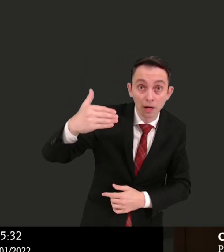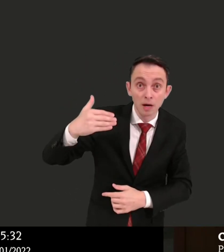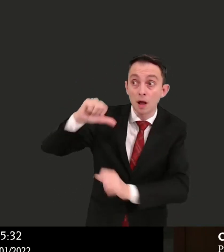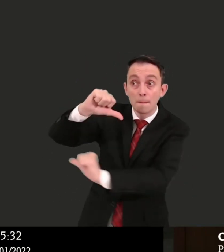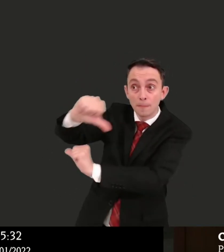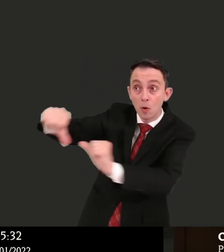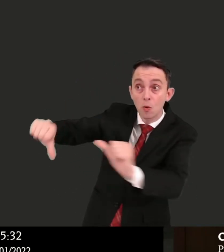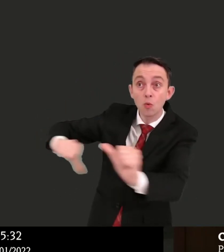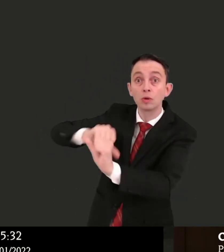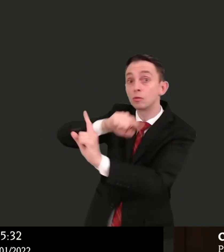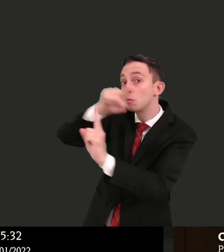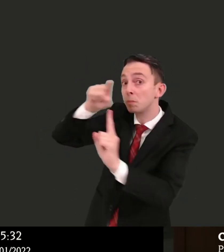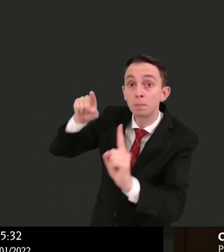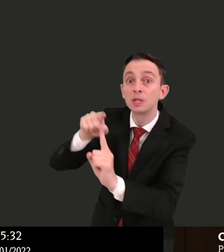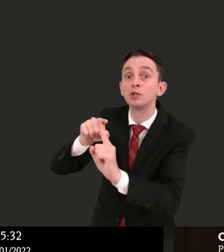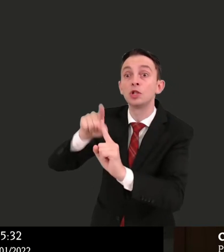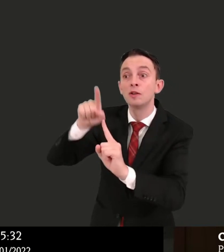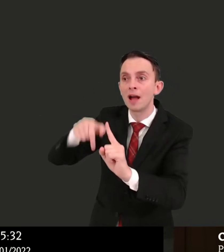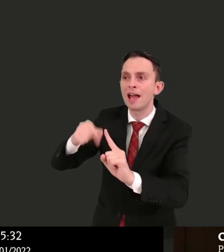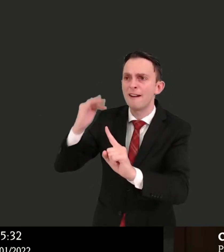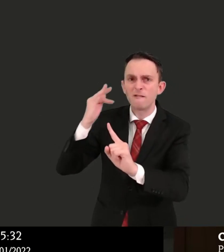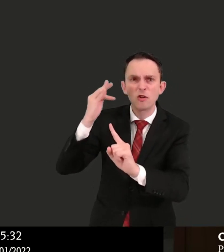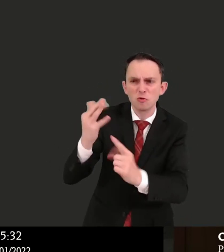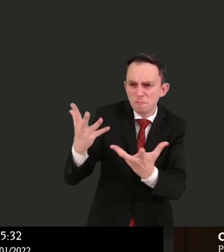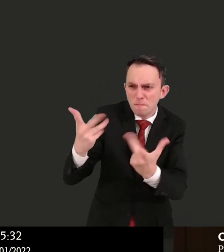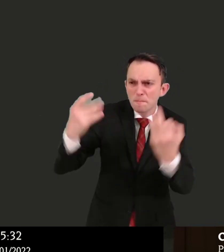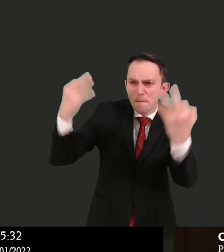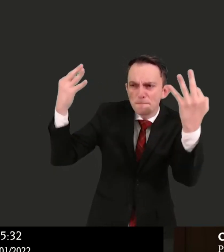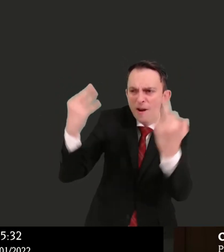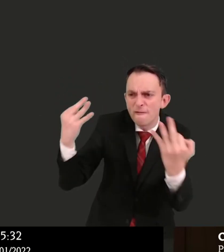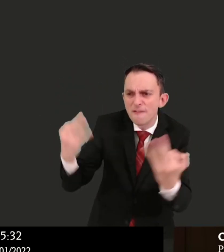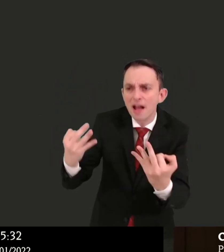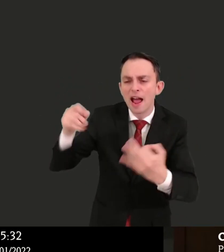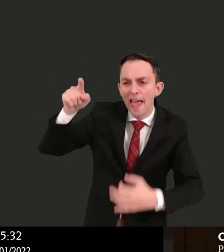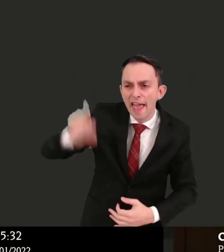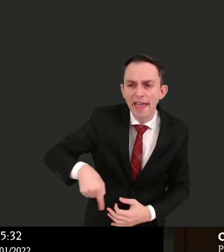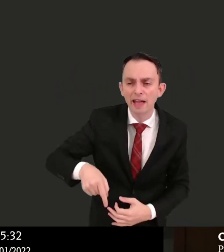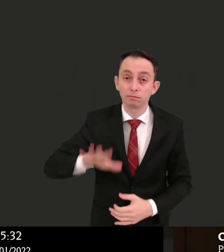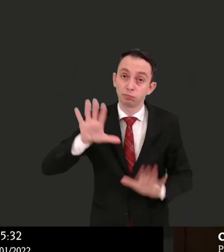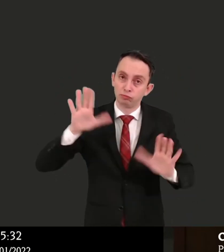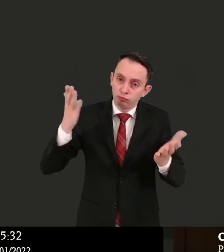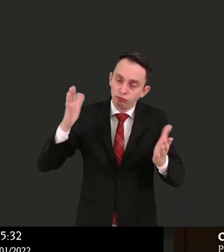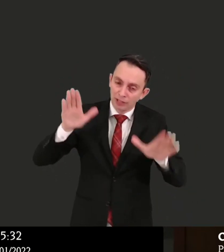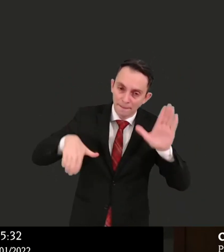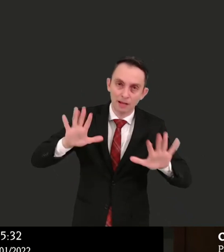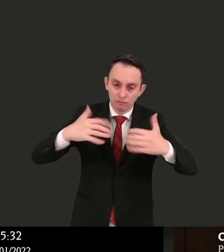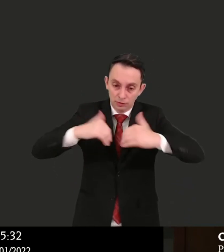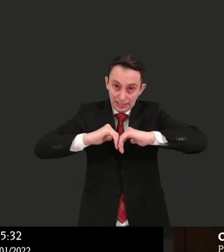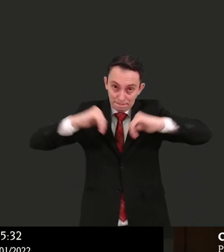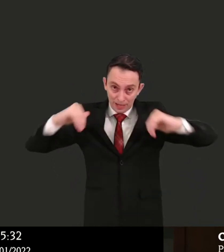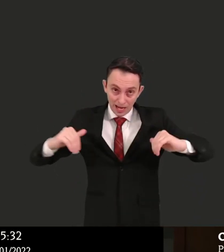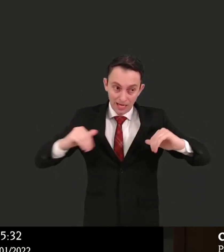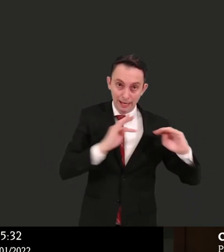visão científica e tecnológica, podemos compreender que sim, há um grande aperfeiçoamento